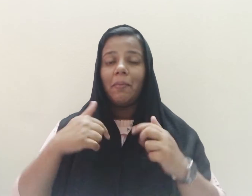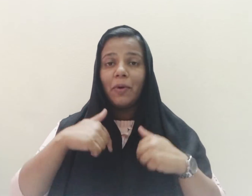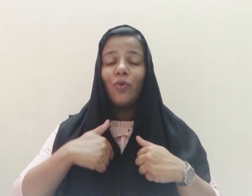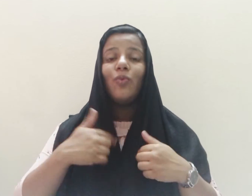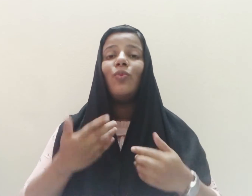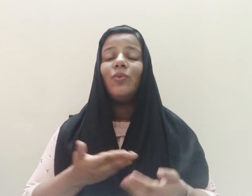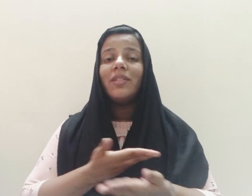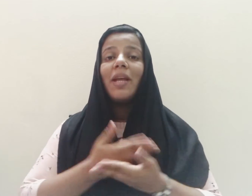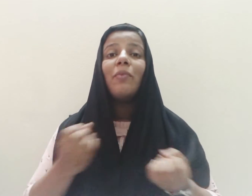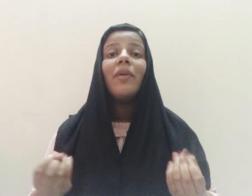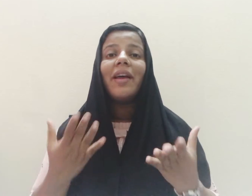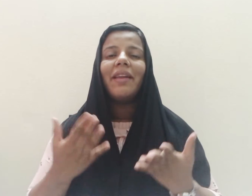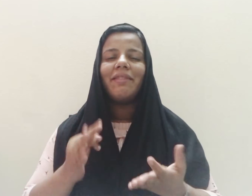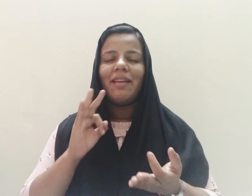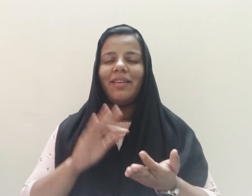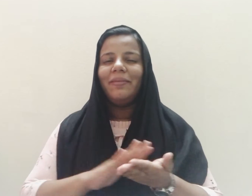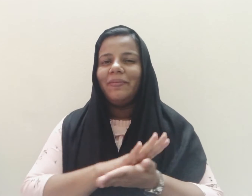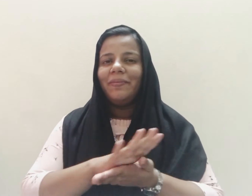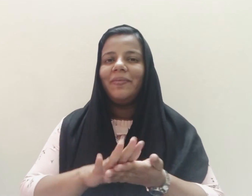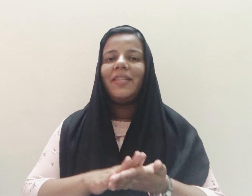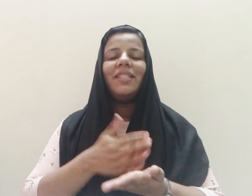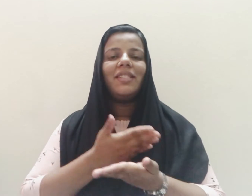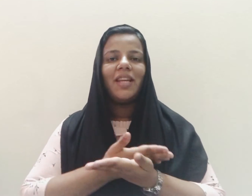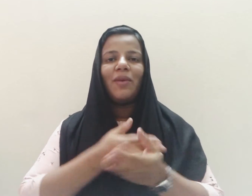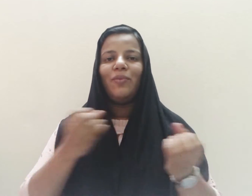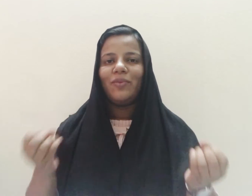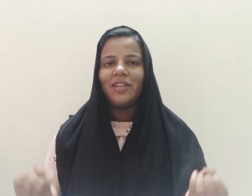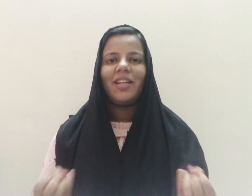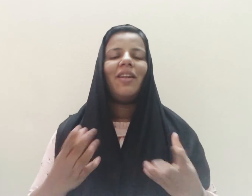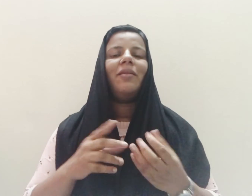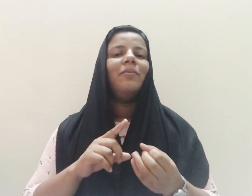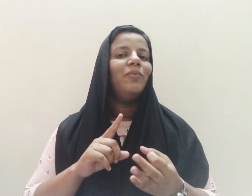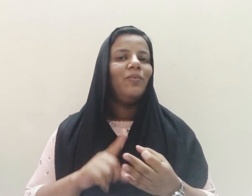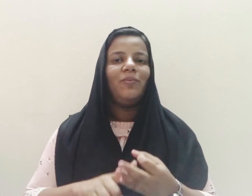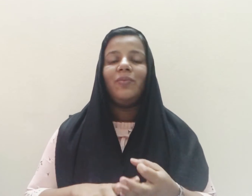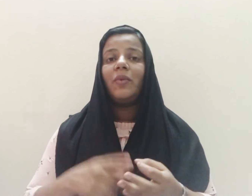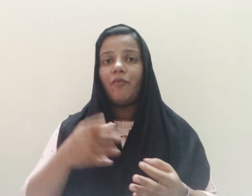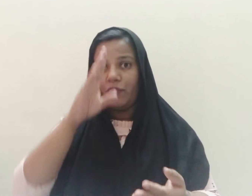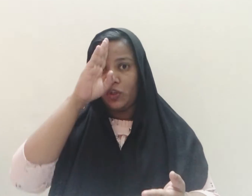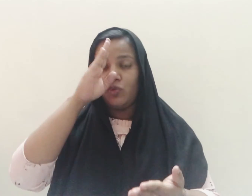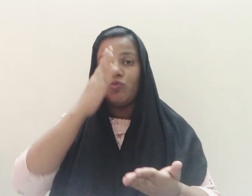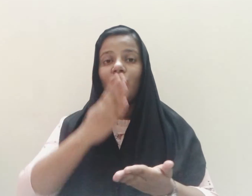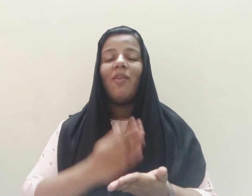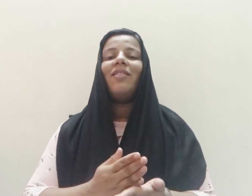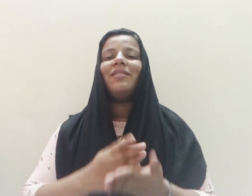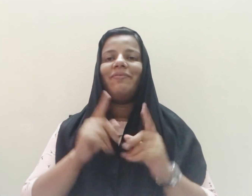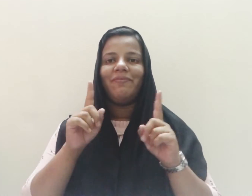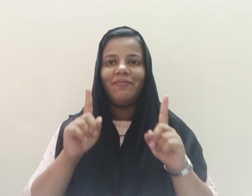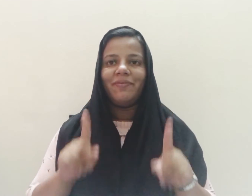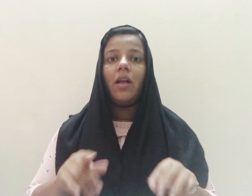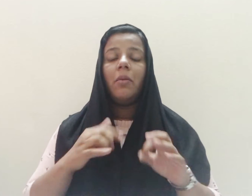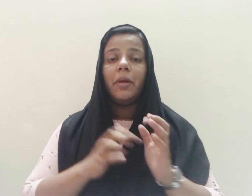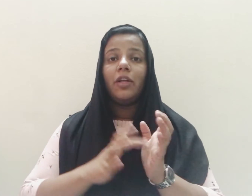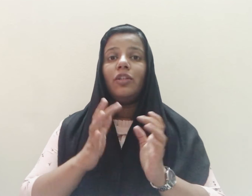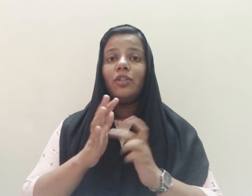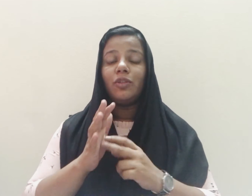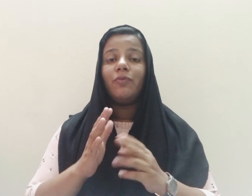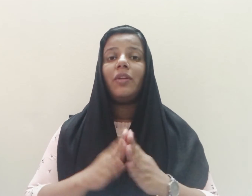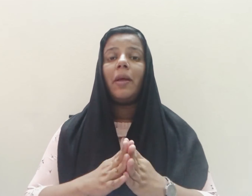നമ്മളിൽ ഉണ്ടാകേണ്ടത് നിഷ്കളങ്കമായ സ്നേഹമാണ്. അപ്പം സ്നേഹത്തിലും അടുത്തത് ഫെയ്ത്ത്, വിശ്വാസത്തിലും നമ്മൾ കർത്താവായ യേശു ക്രിസ്തുവിൻ്റെ